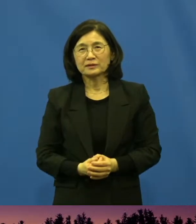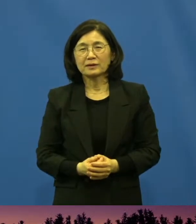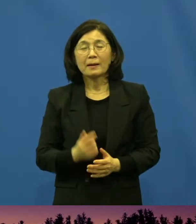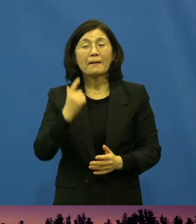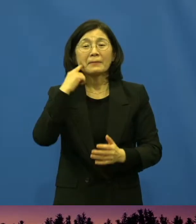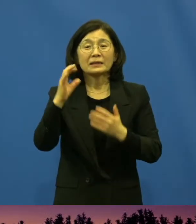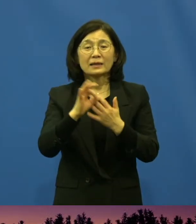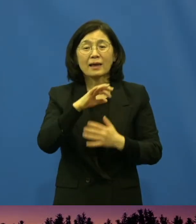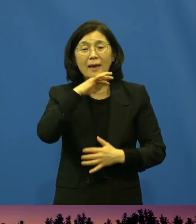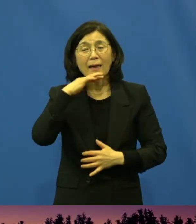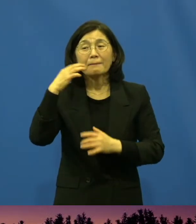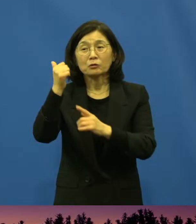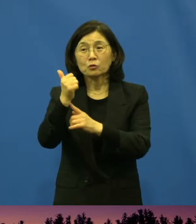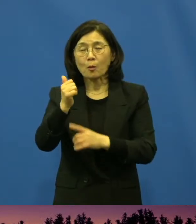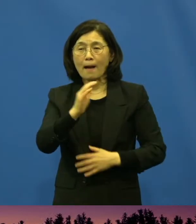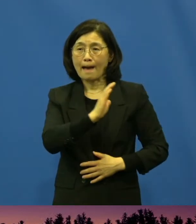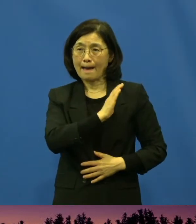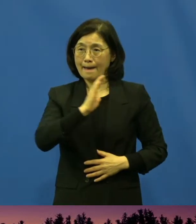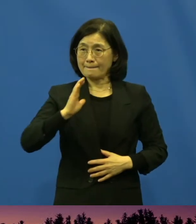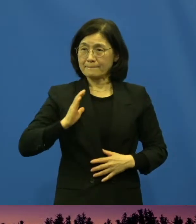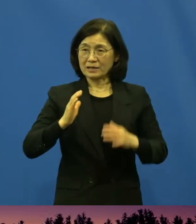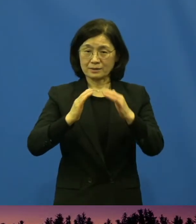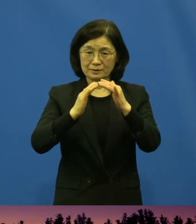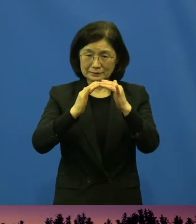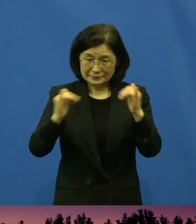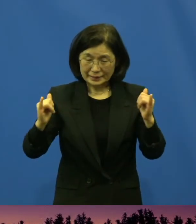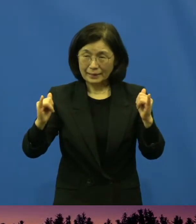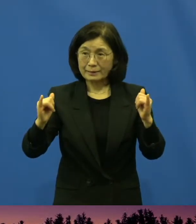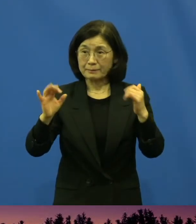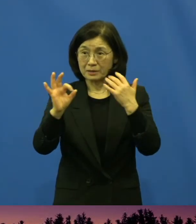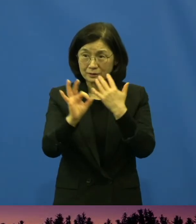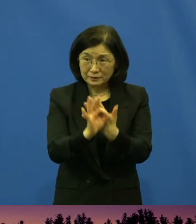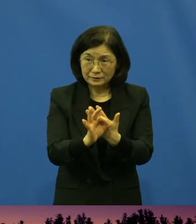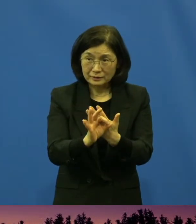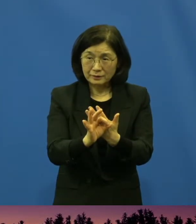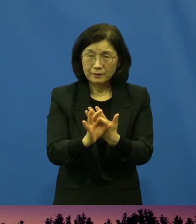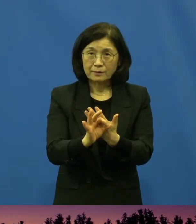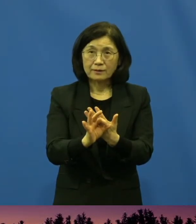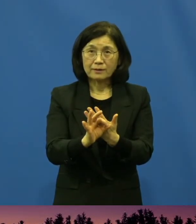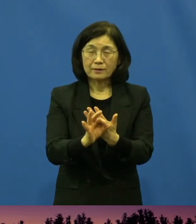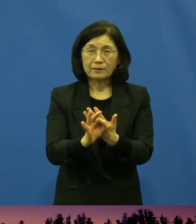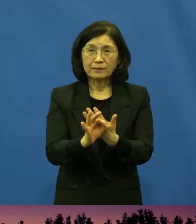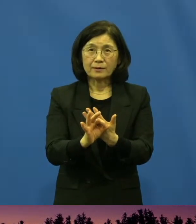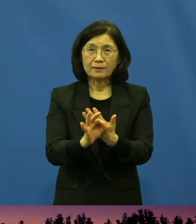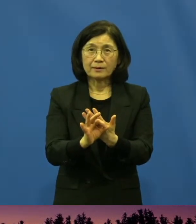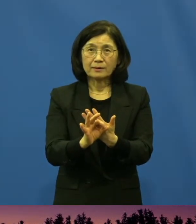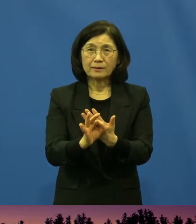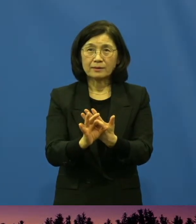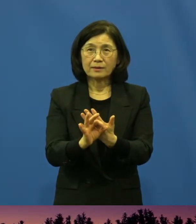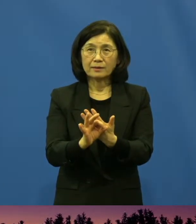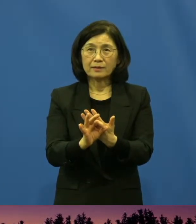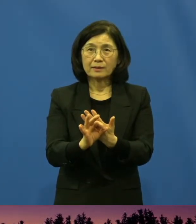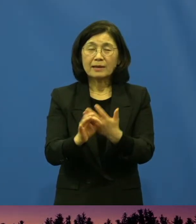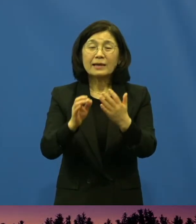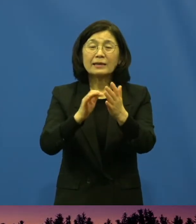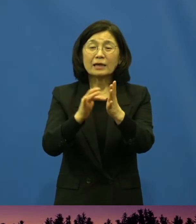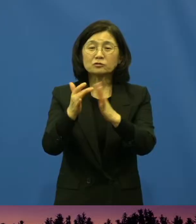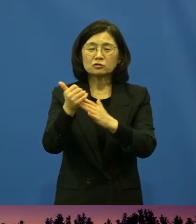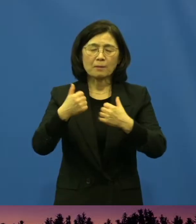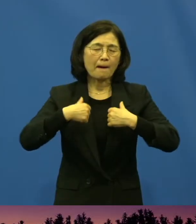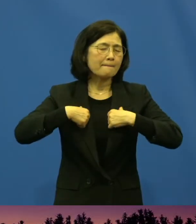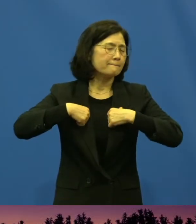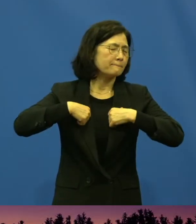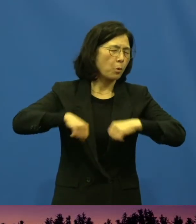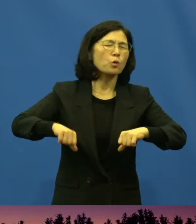반역자였다면 더 이상의 이어질 스토리가 없는 거예요. 그러니까 마음은